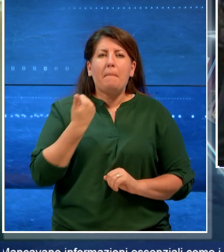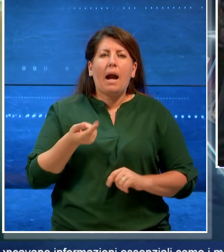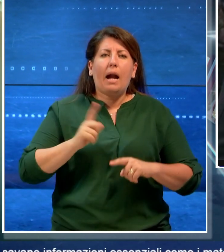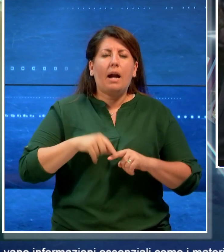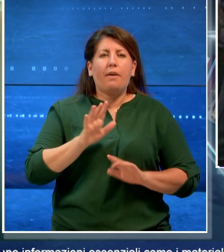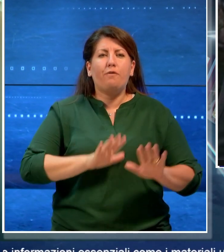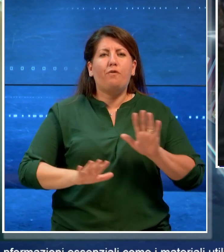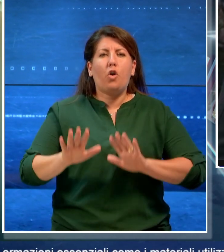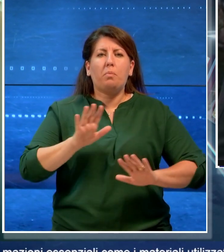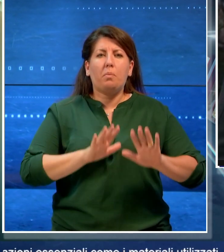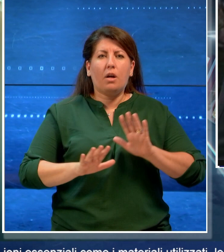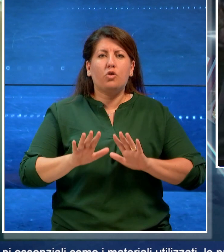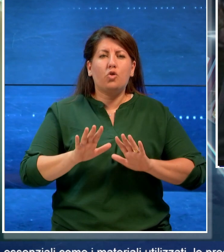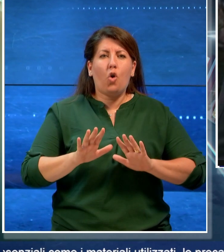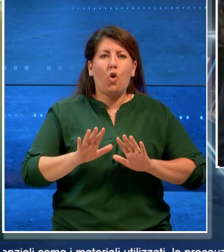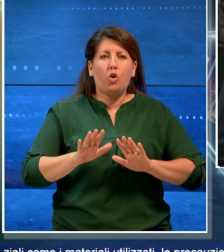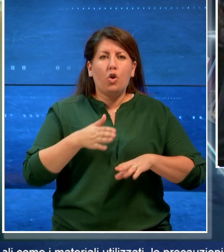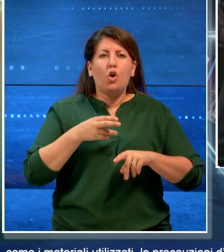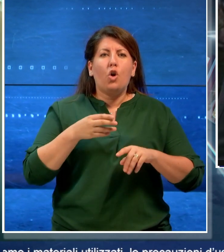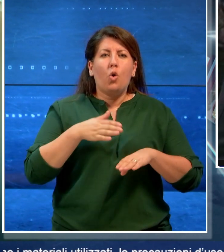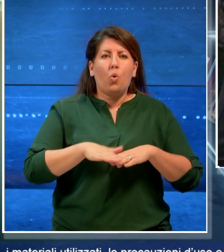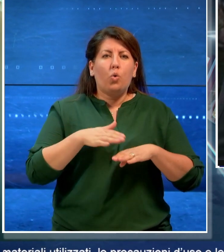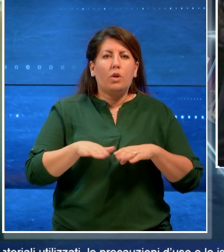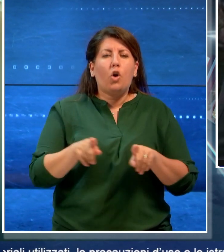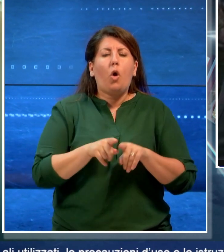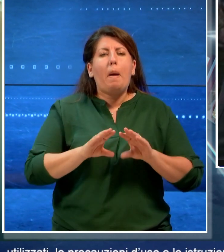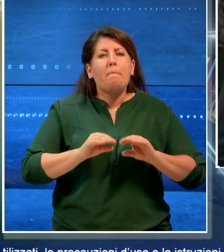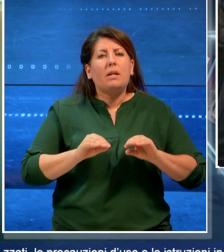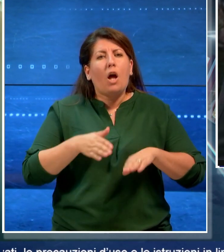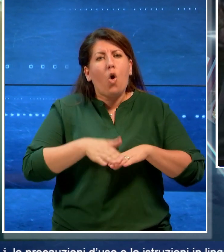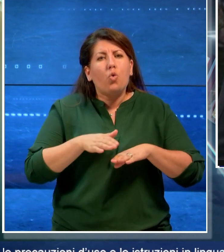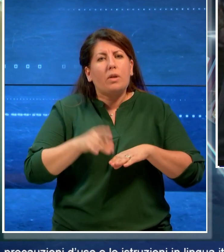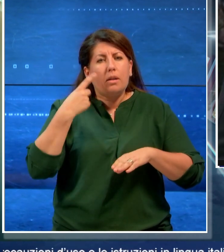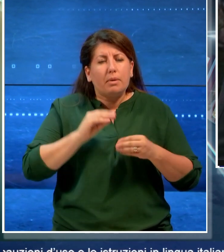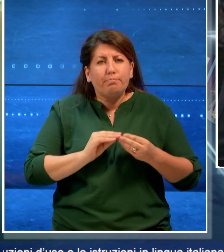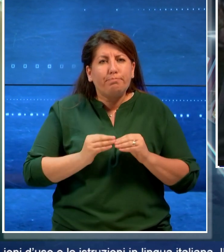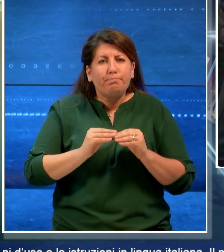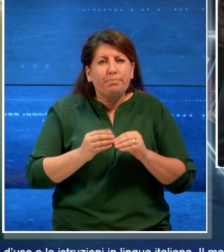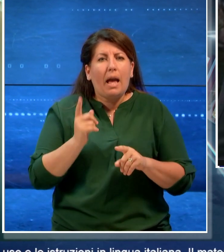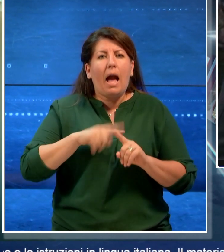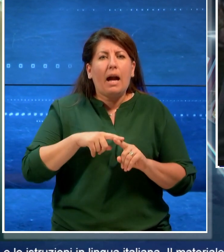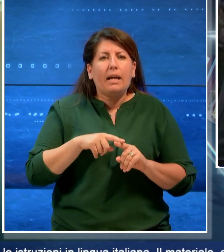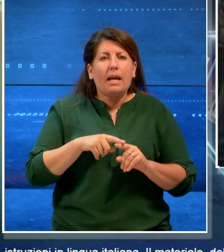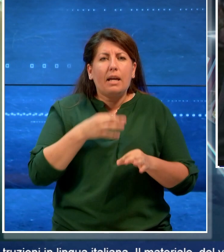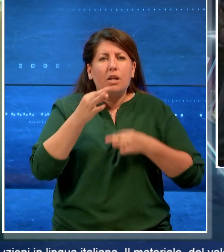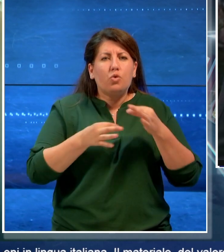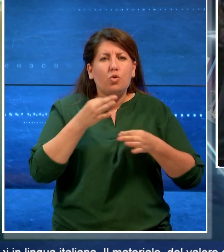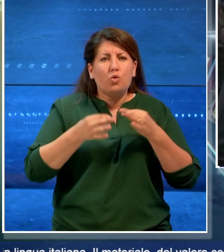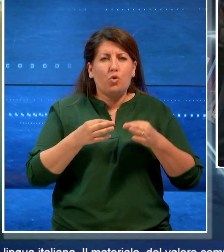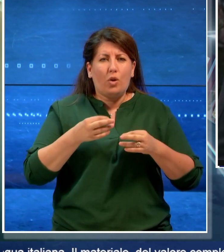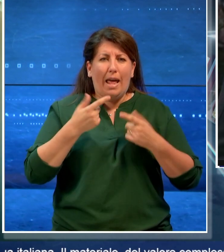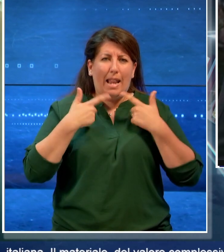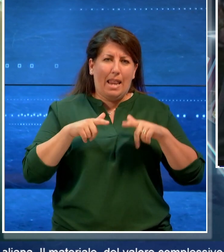informazioni essenziali come i materiali utilizzati e le istruzioni in lingua